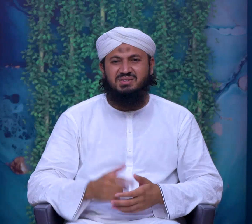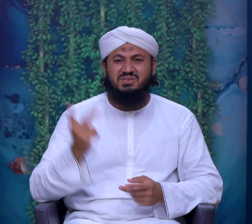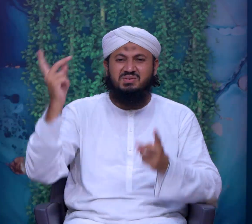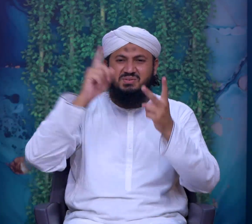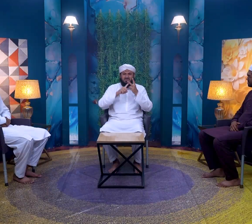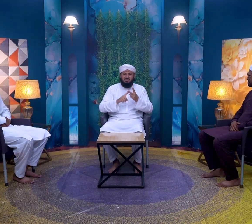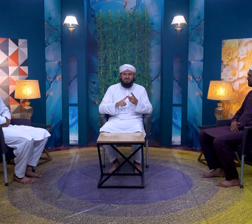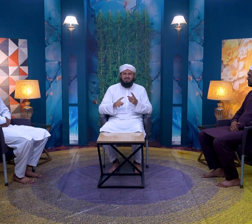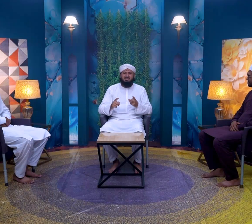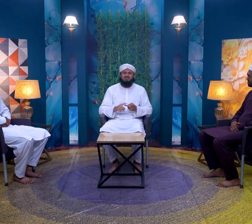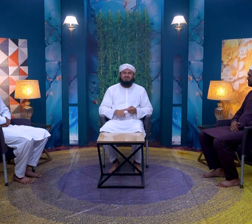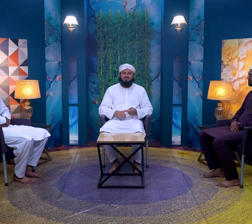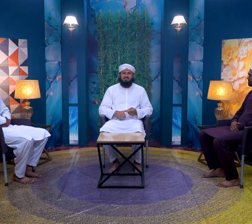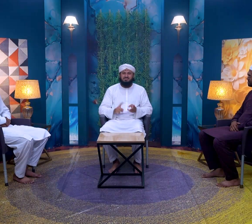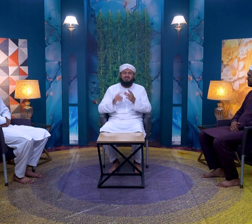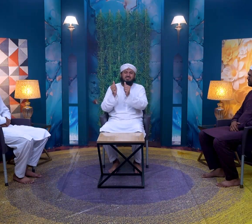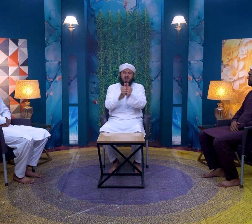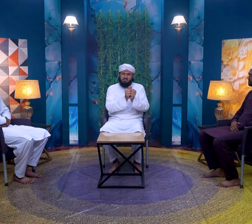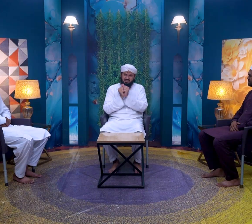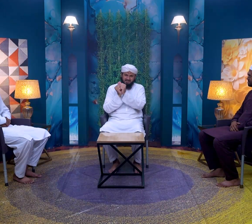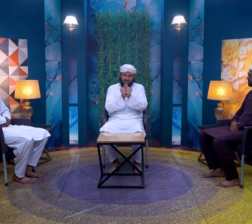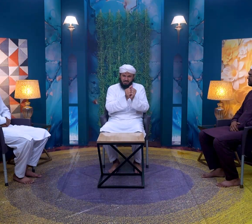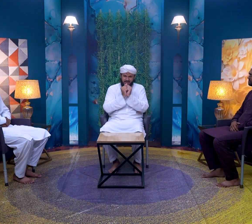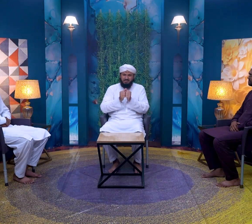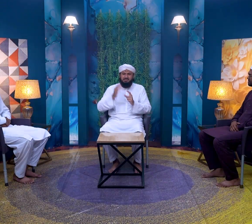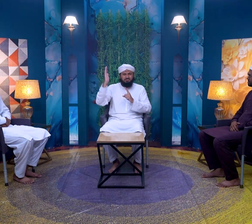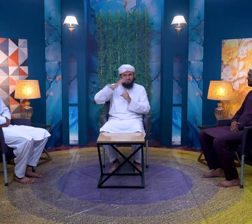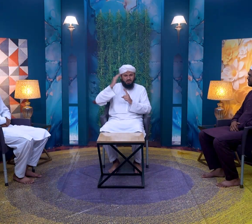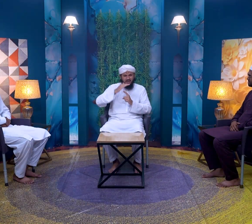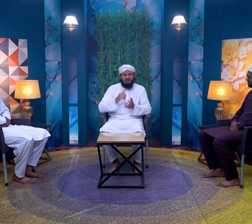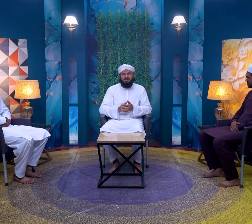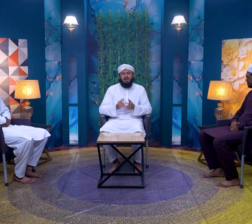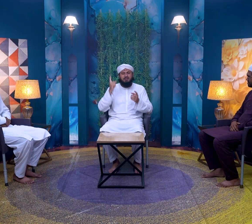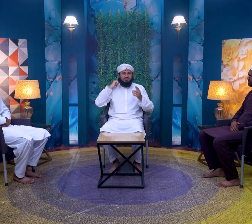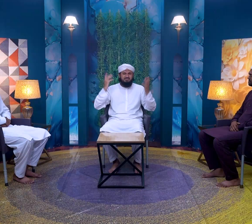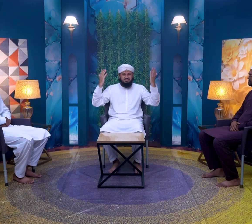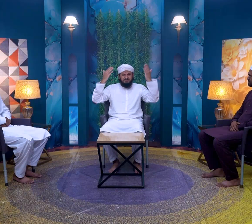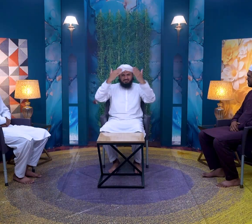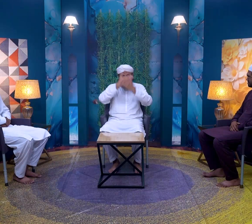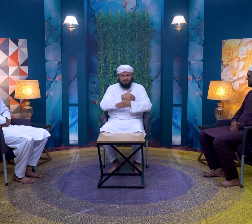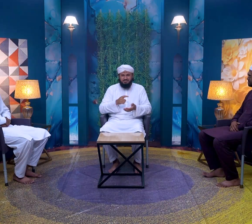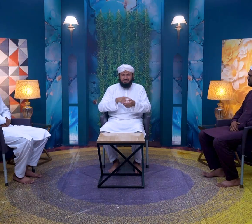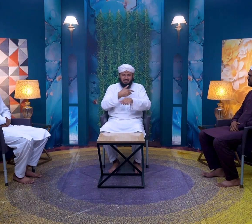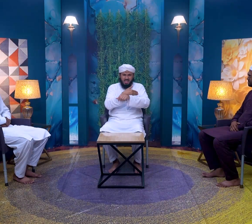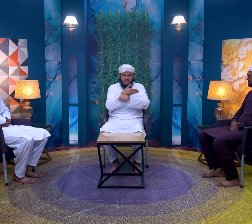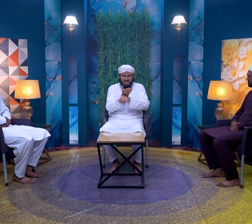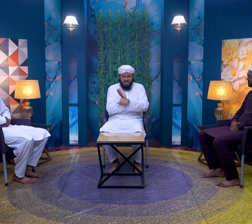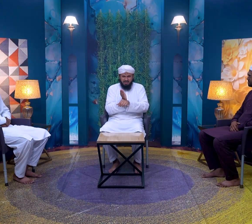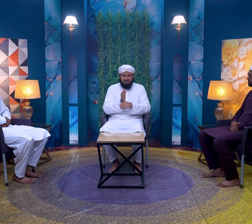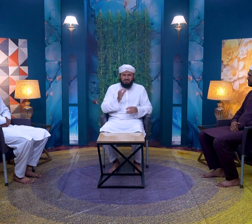صحابی حضرت اسید اور حضرت عباد بن بشر رضی اللہ عنہما اندھیری رات میں بہت دیر تک پیارے آقا صلی اللہ علیہ